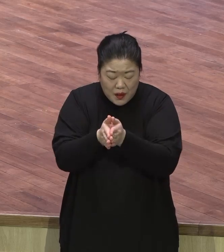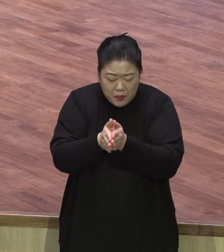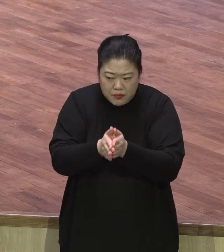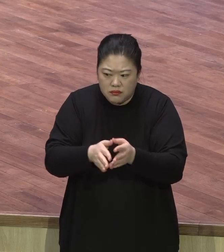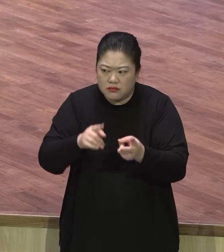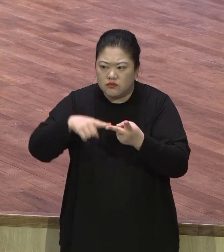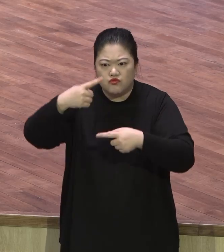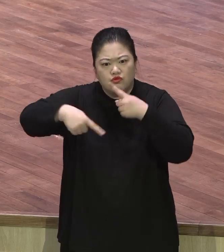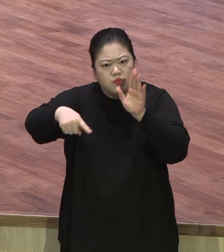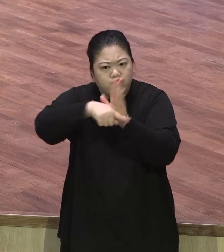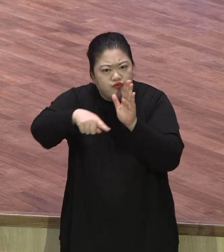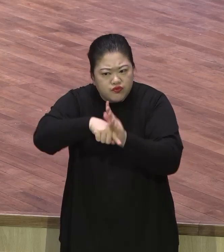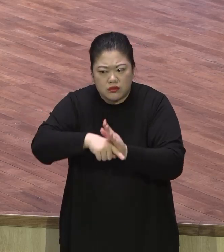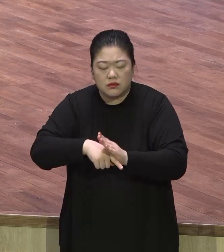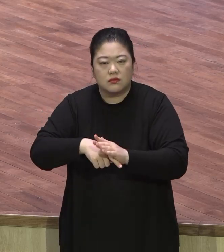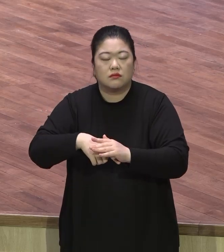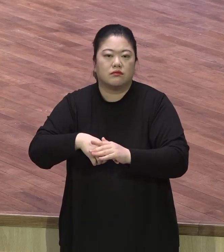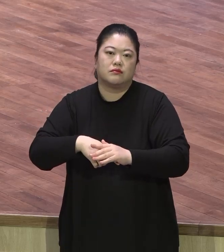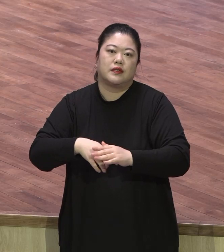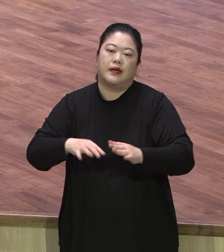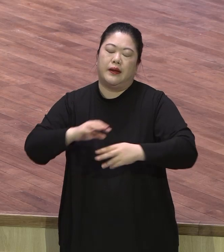그런 가치한 거 가지고 표현하지 않아요.